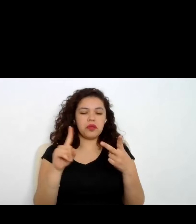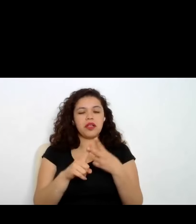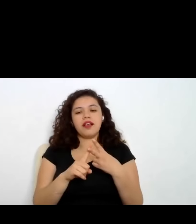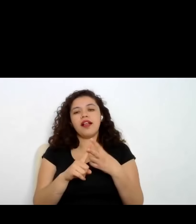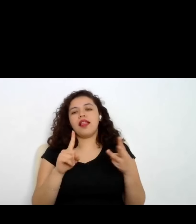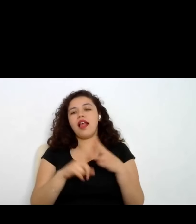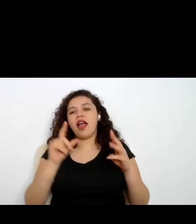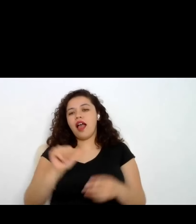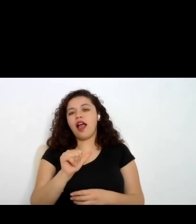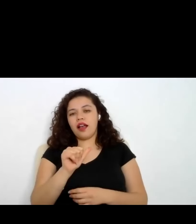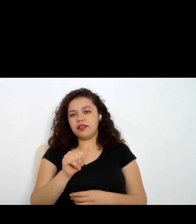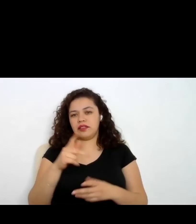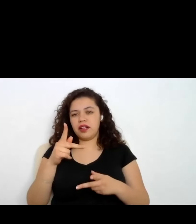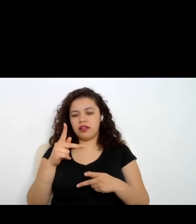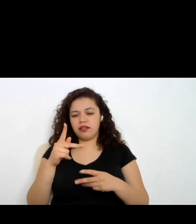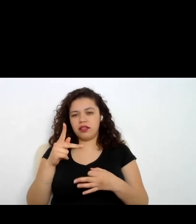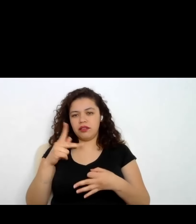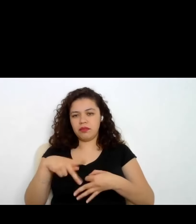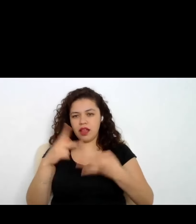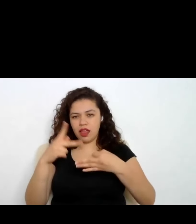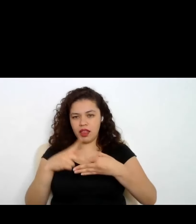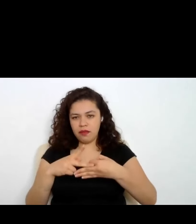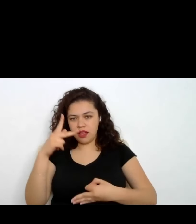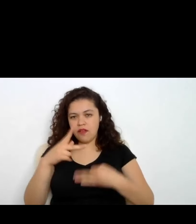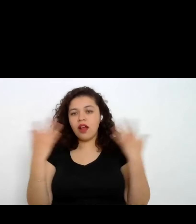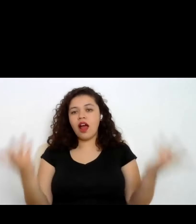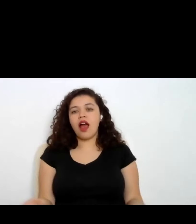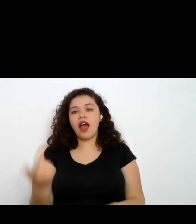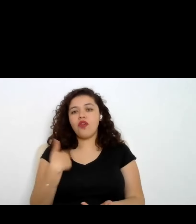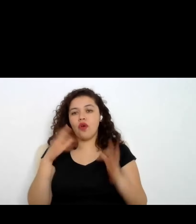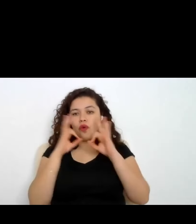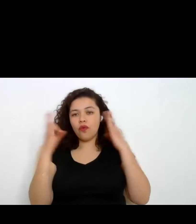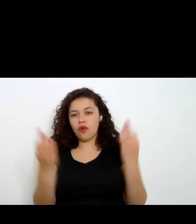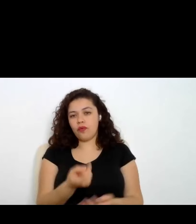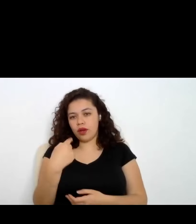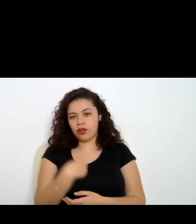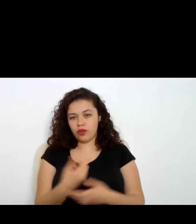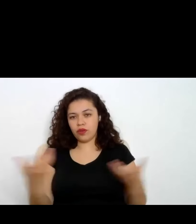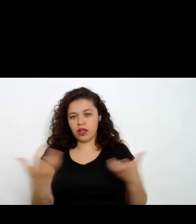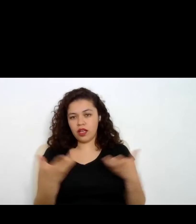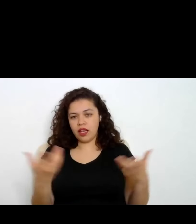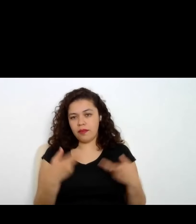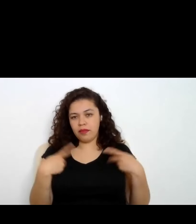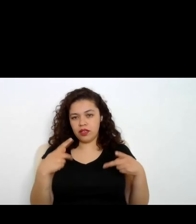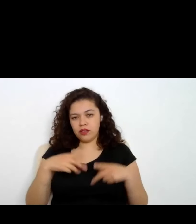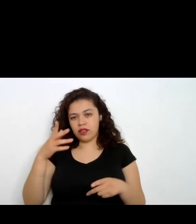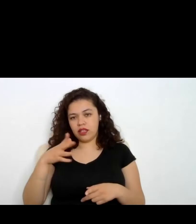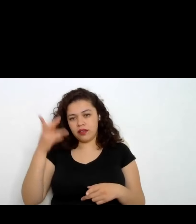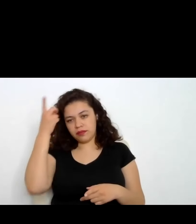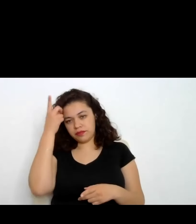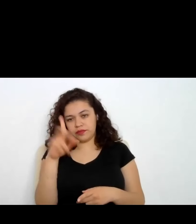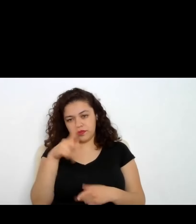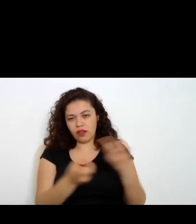una plataforma, en fin. El mecanismo que yo vaya a poner a disposición de los titulares para el ejercicio de